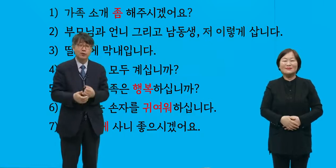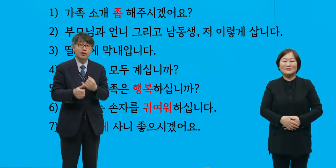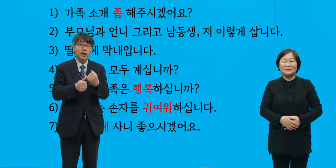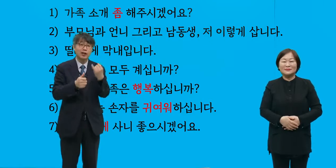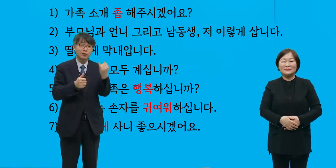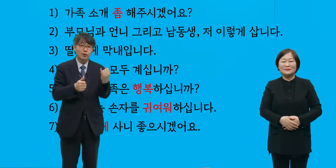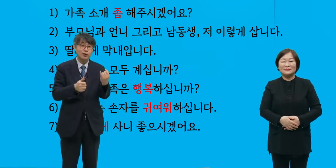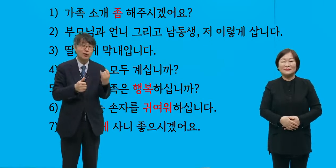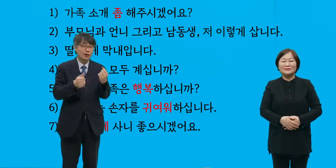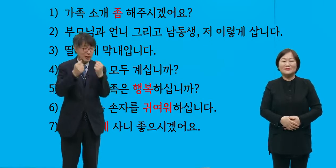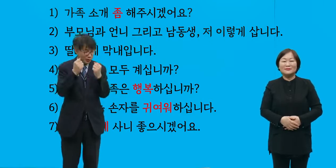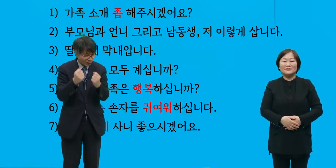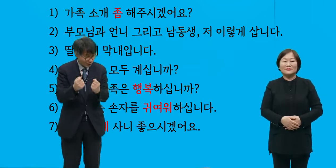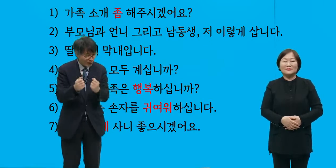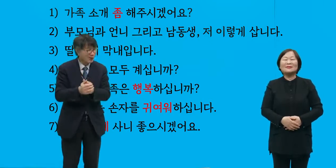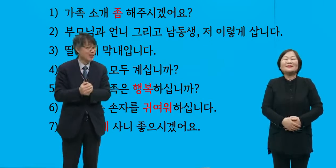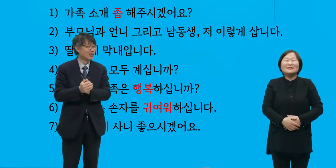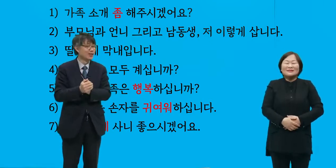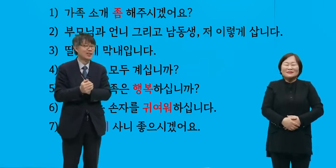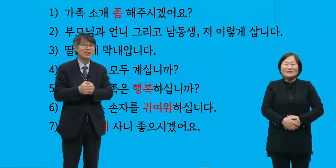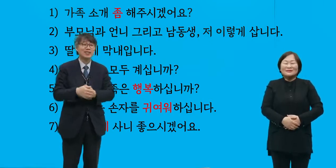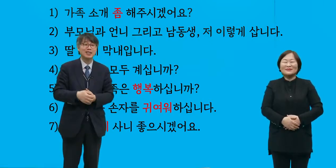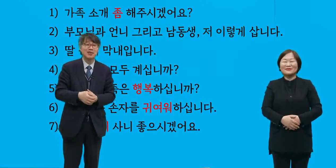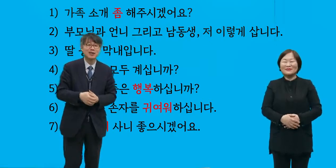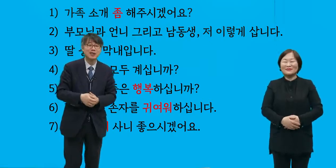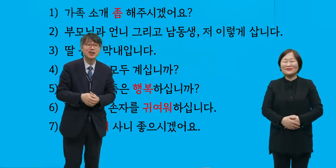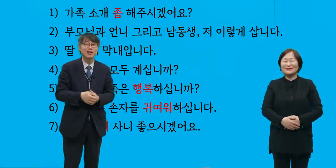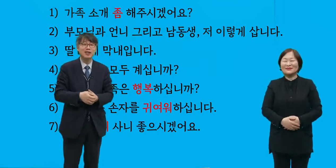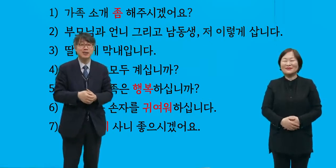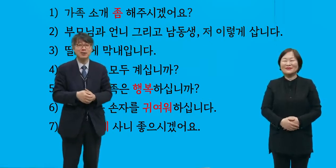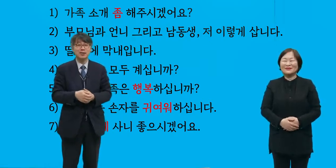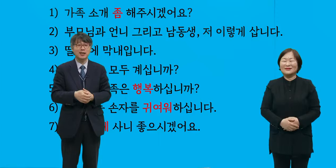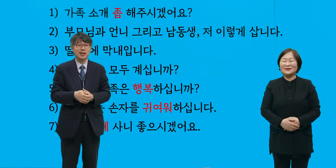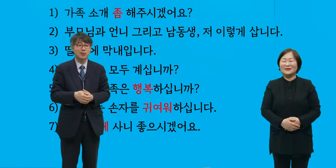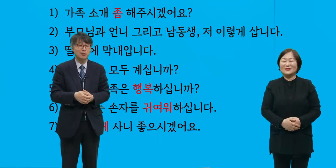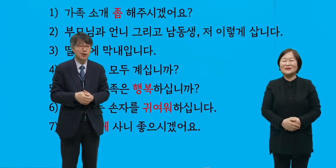저희 아내도 계시고 그 다음에 저희 형제 자매를 생각해 보면